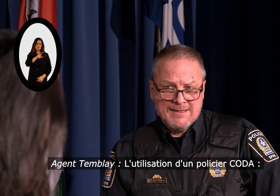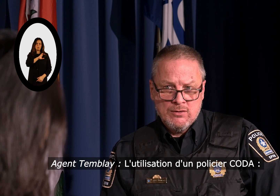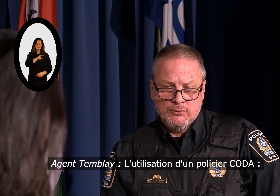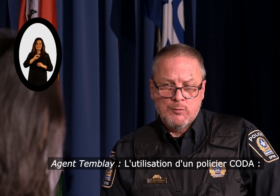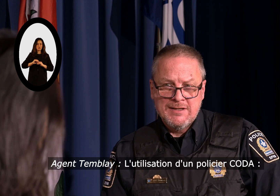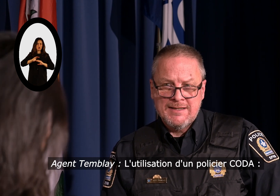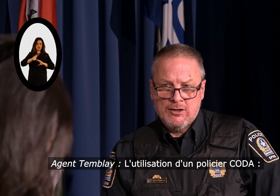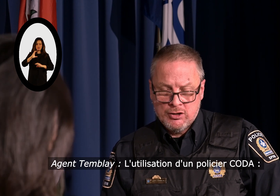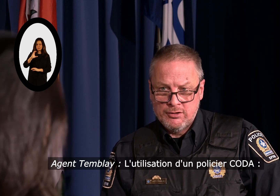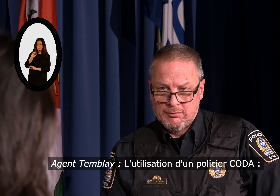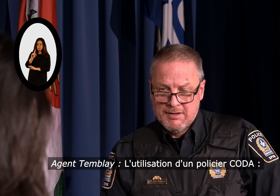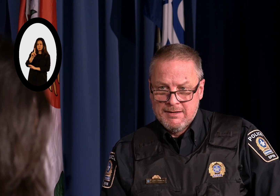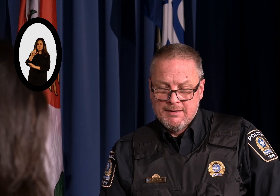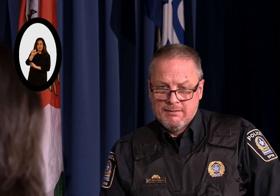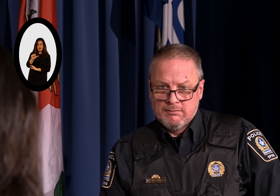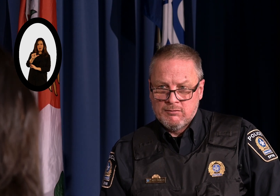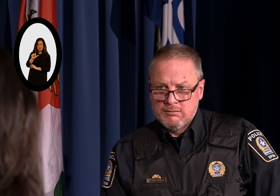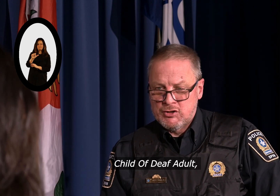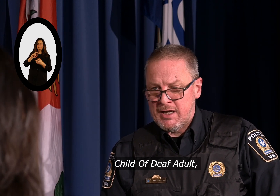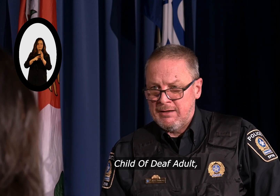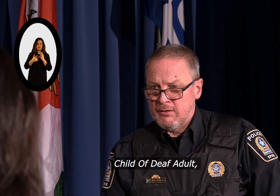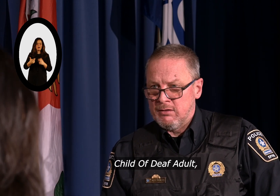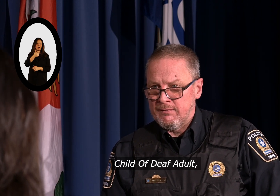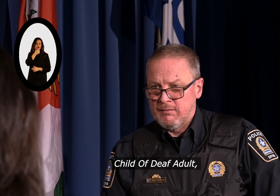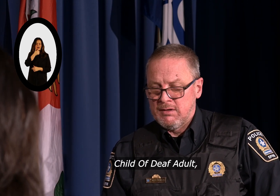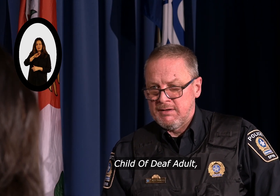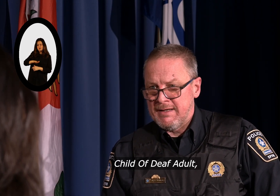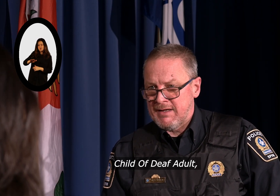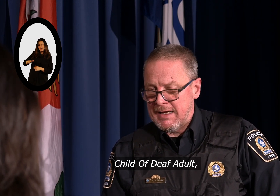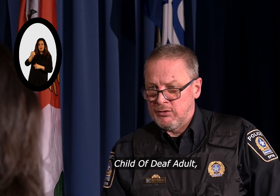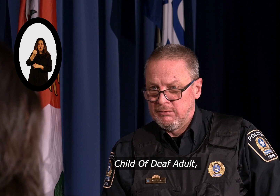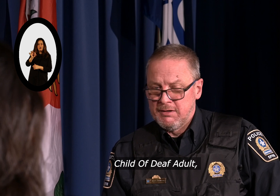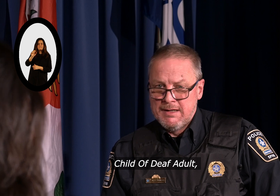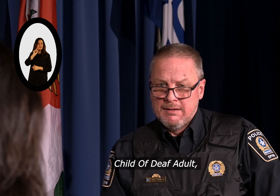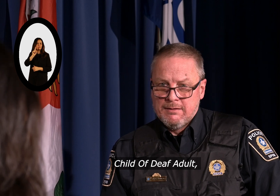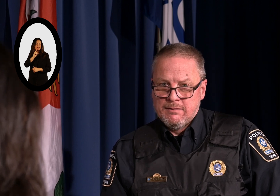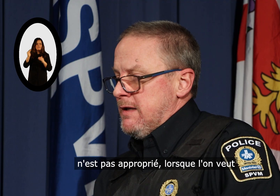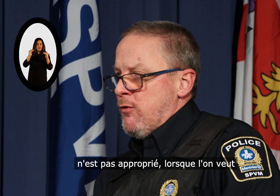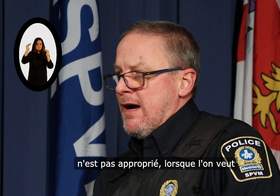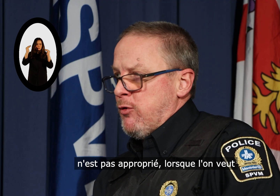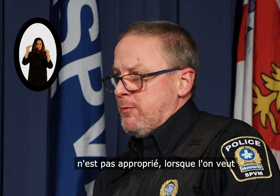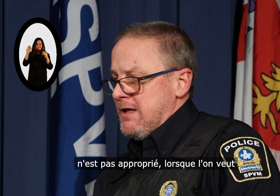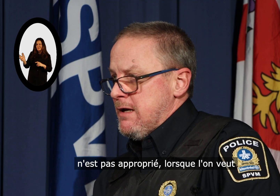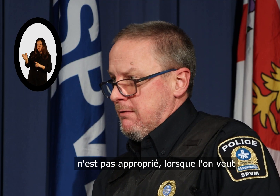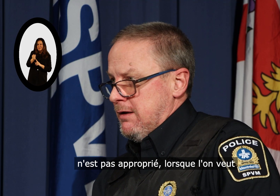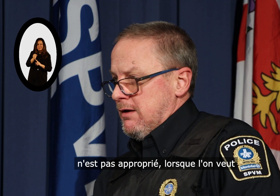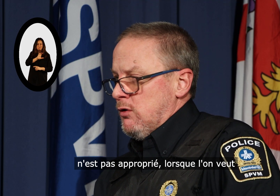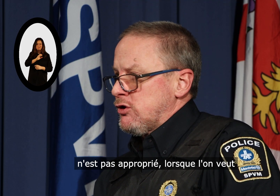L'utilisation d'un policier CODA, Child of Deaf Adult, n'est pas appropriée lorsque